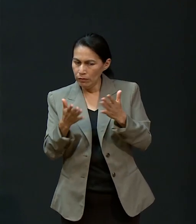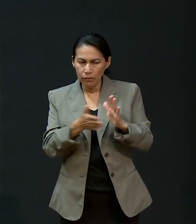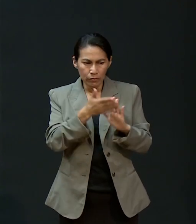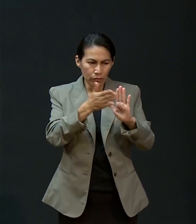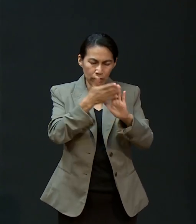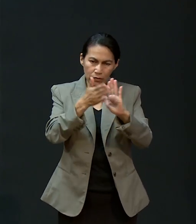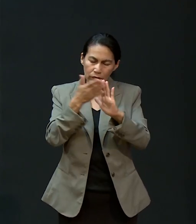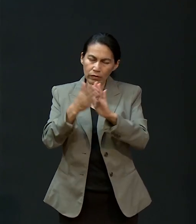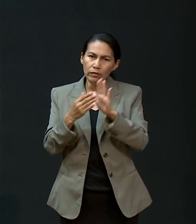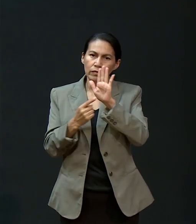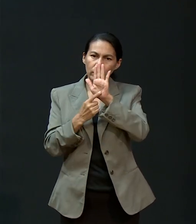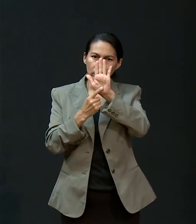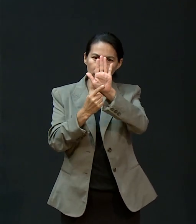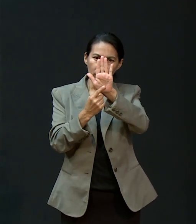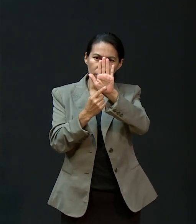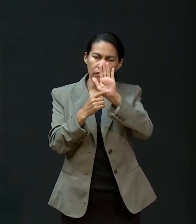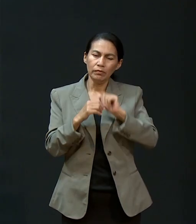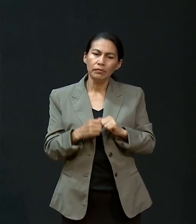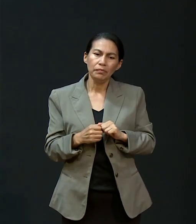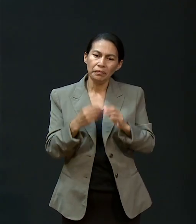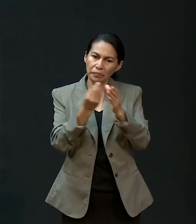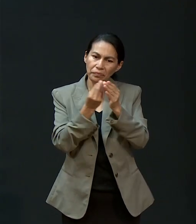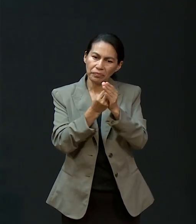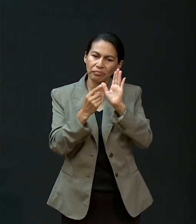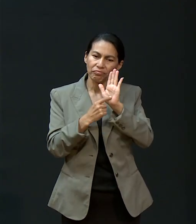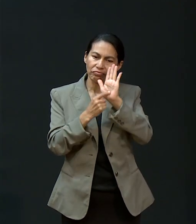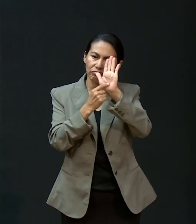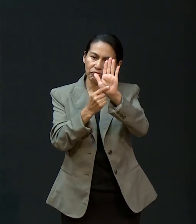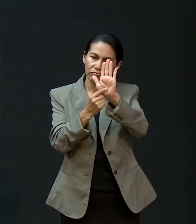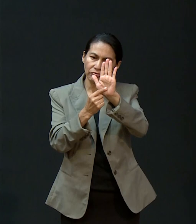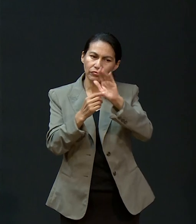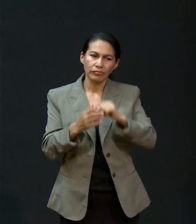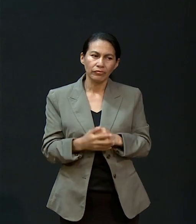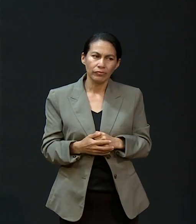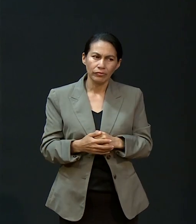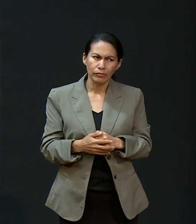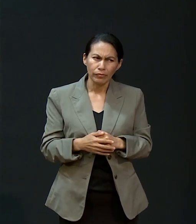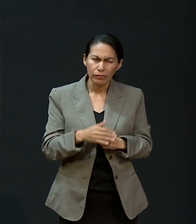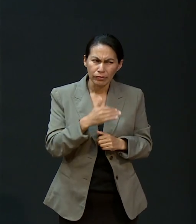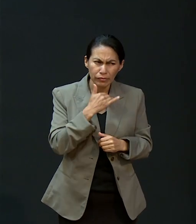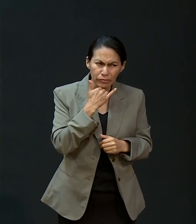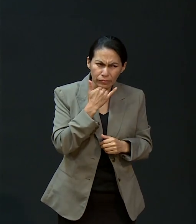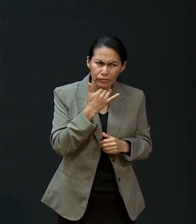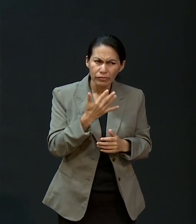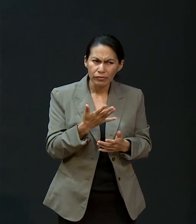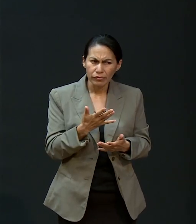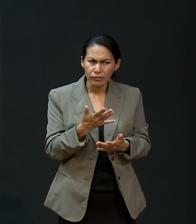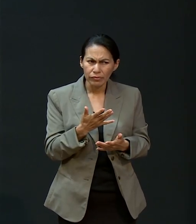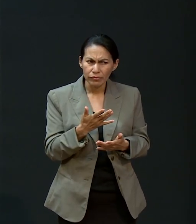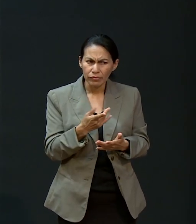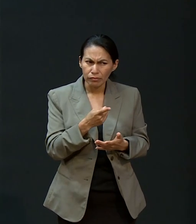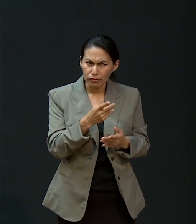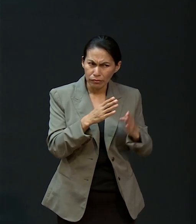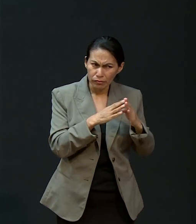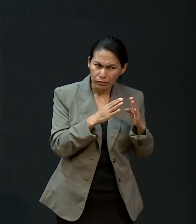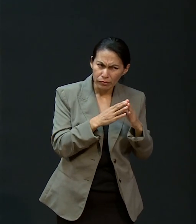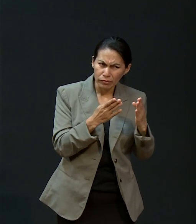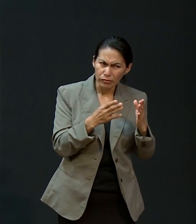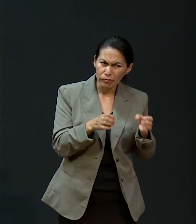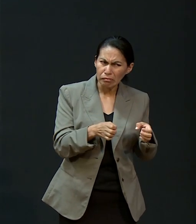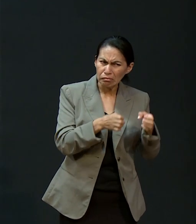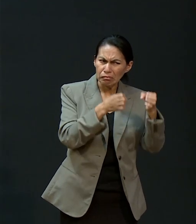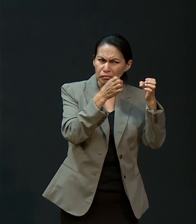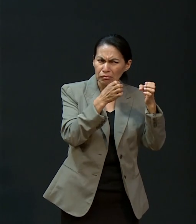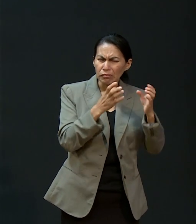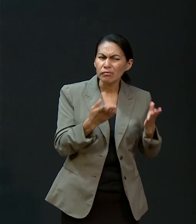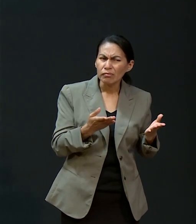y pues presento el proyecto ante la clase. Perdón, ¿es un proyecto de